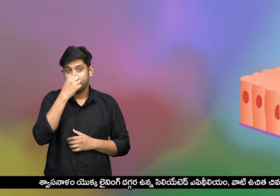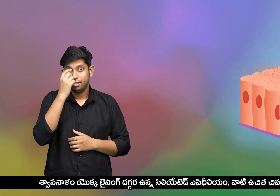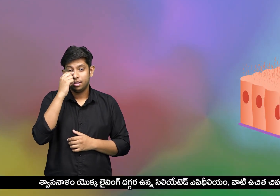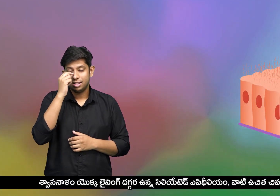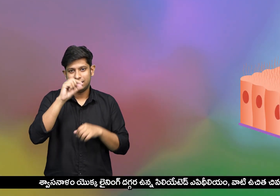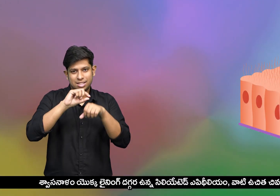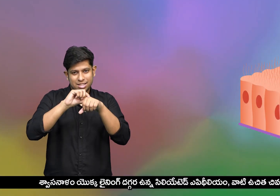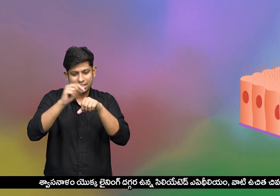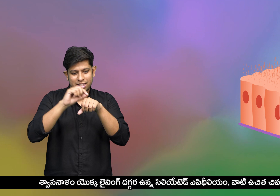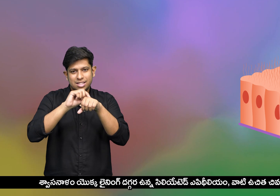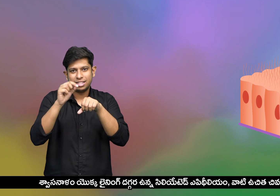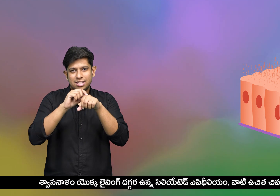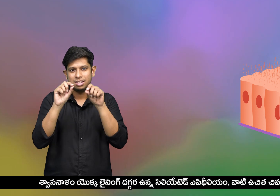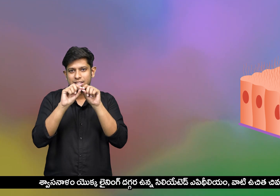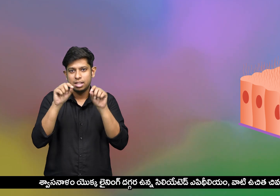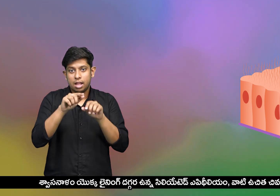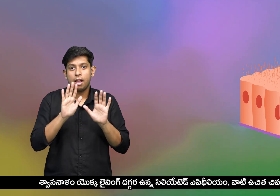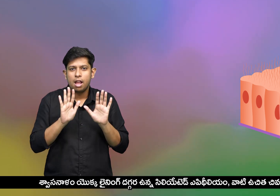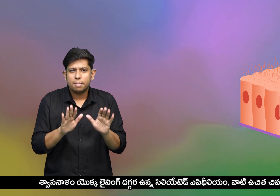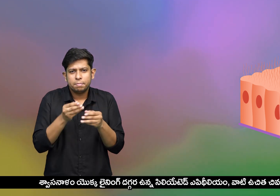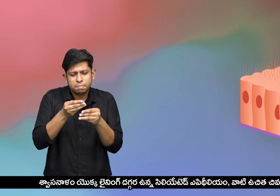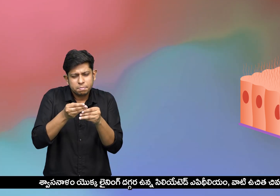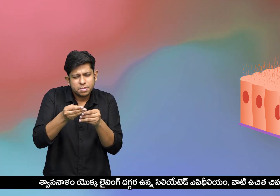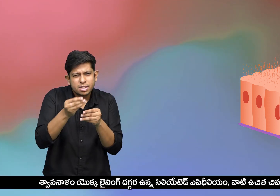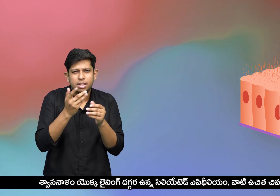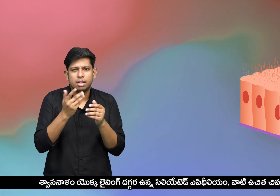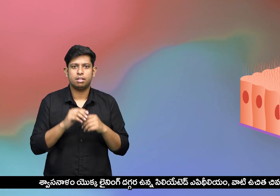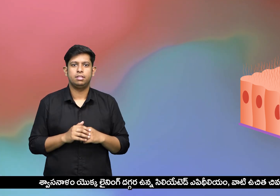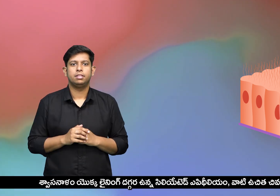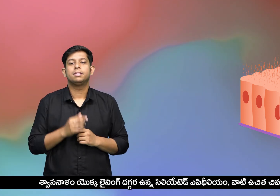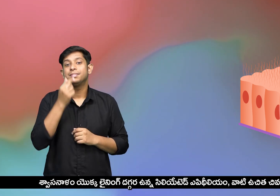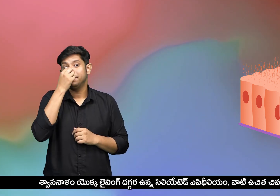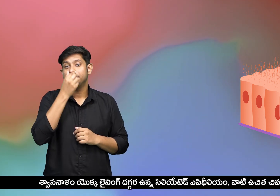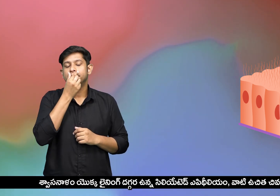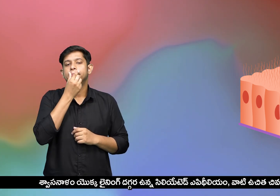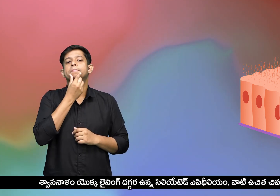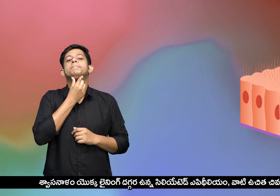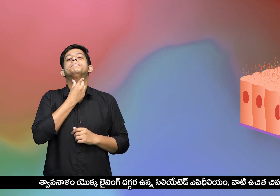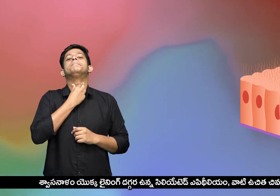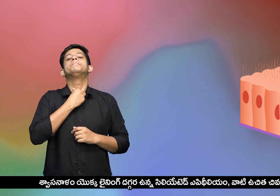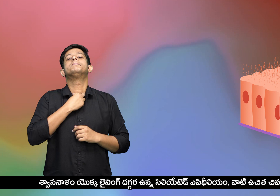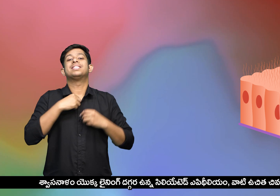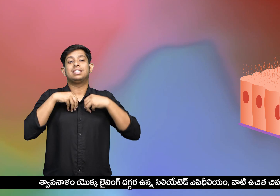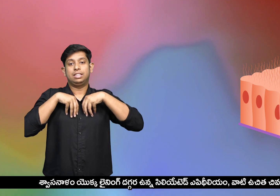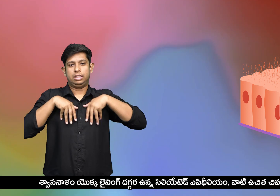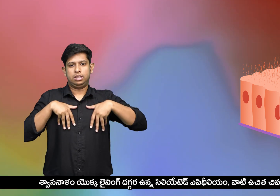శ్వాసనాళం యొక్క లైనింగ్ దగ్గర ఉన్న సిలియేటెడ్ ఎపిథీలియం వాటి ఉచిత చివరలలో థ్రెడ్